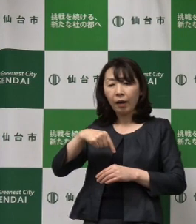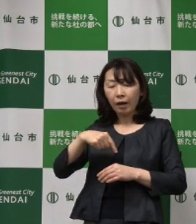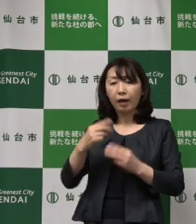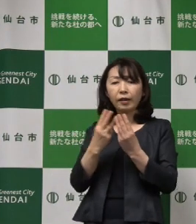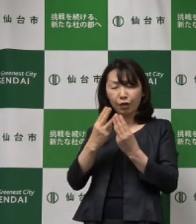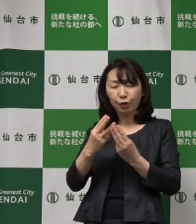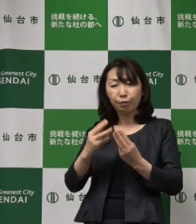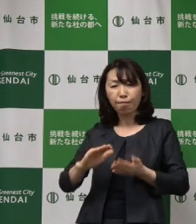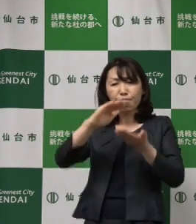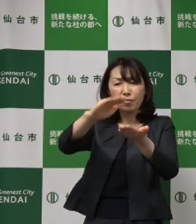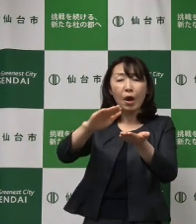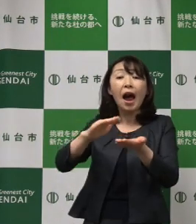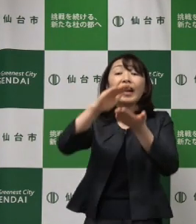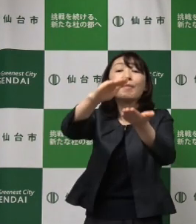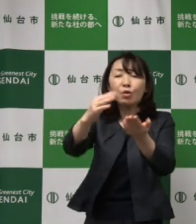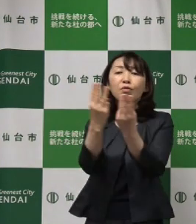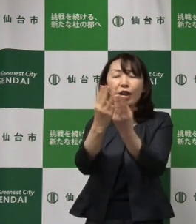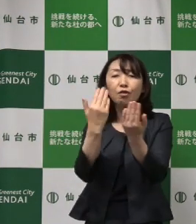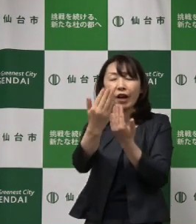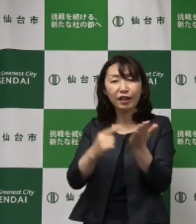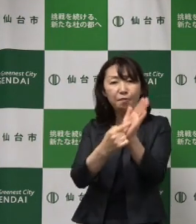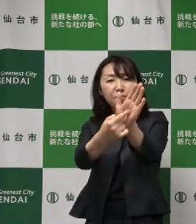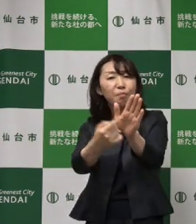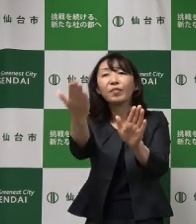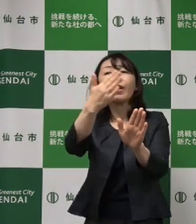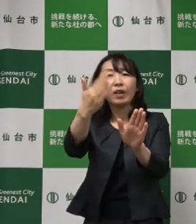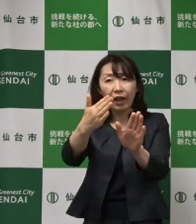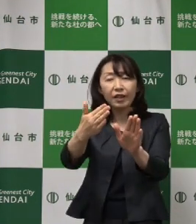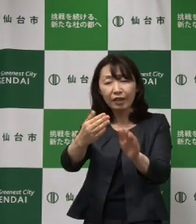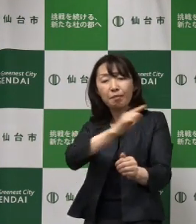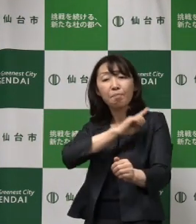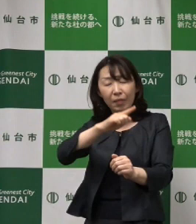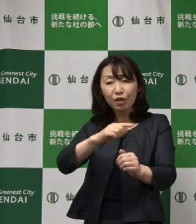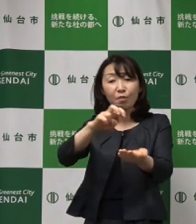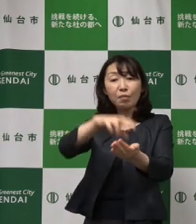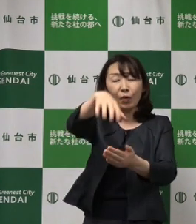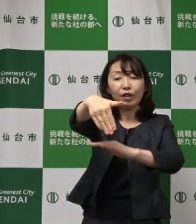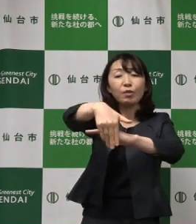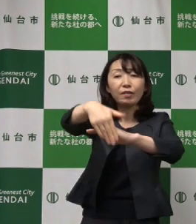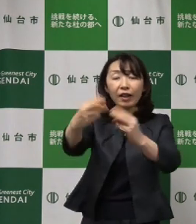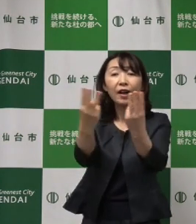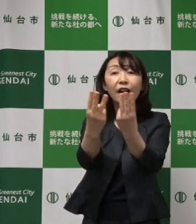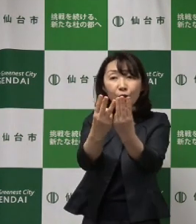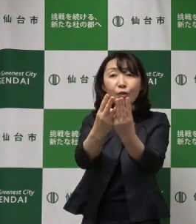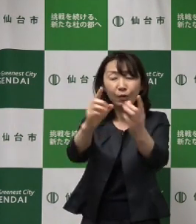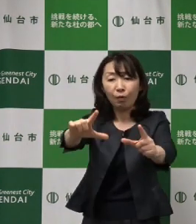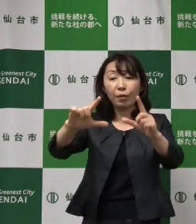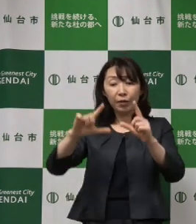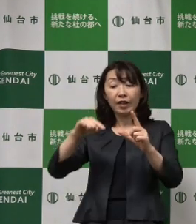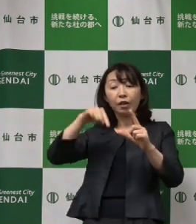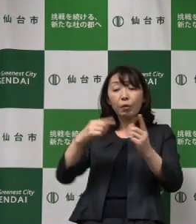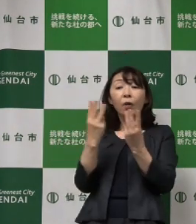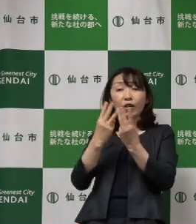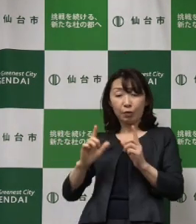ではありません。逆に受け付けていただいた分をしっかりお届けさせていただくという、そういう